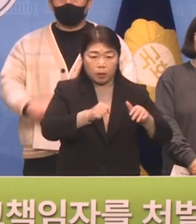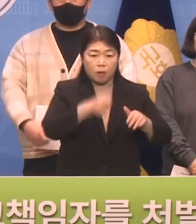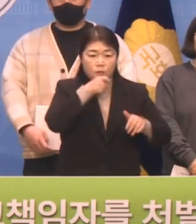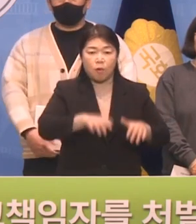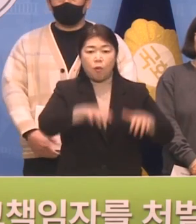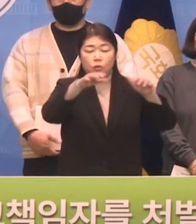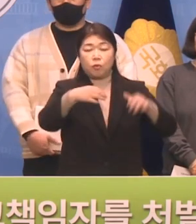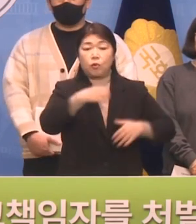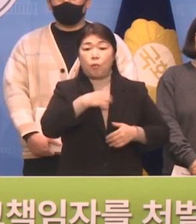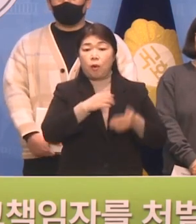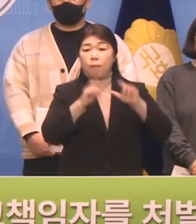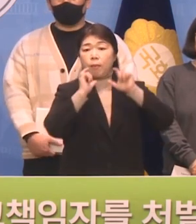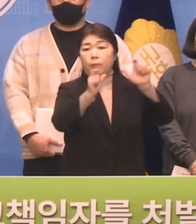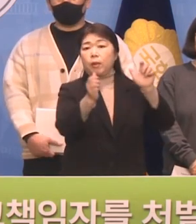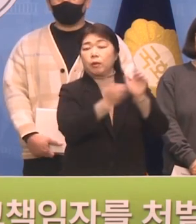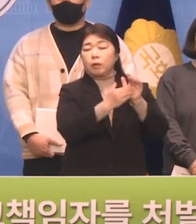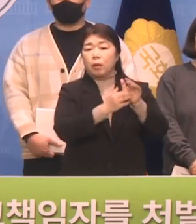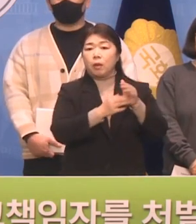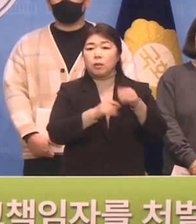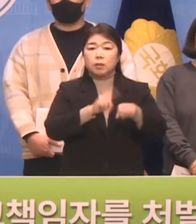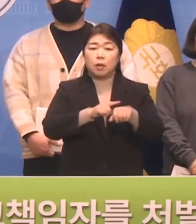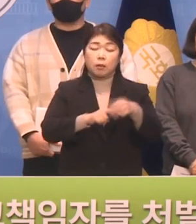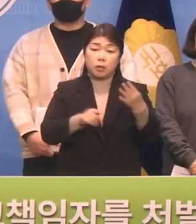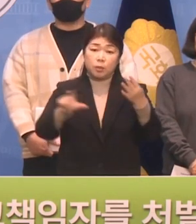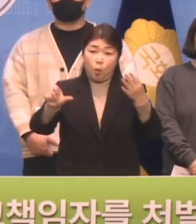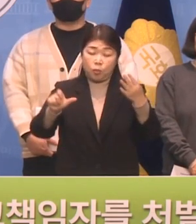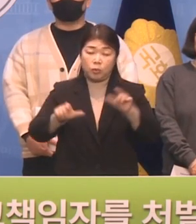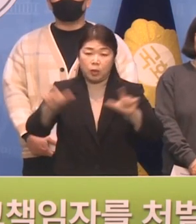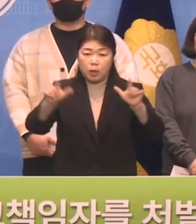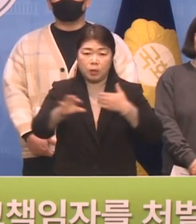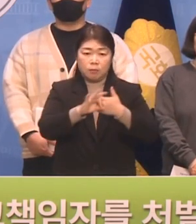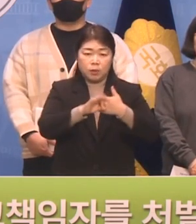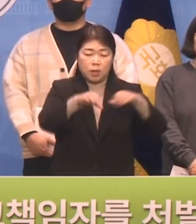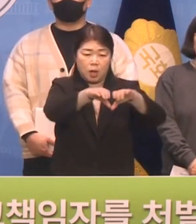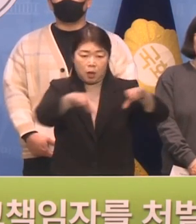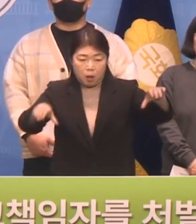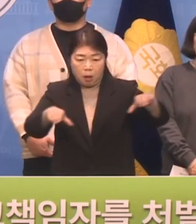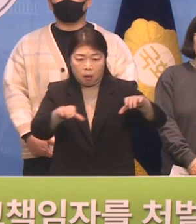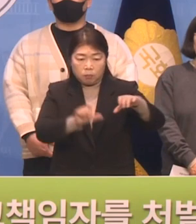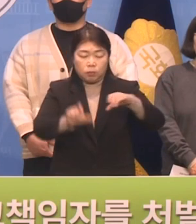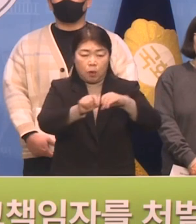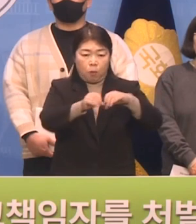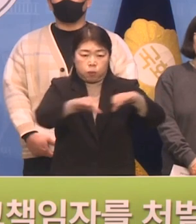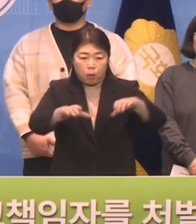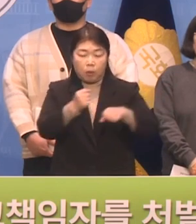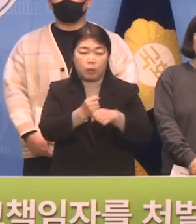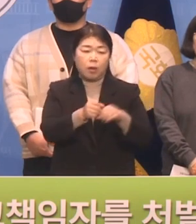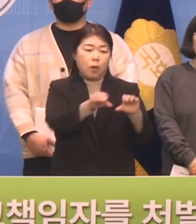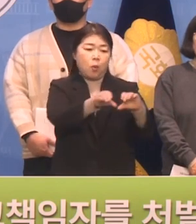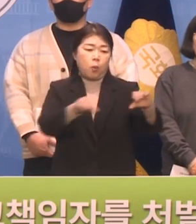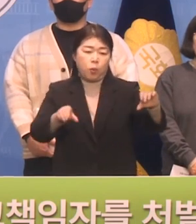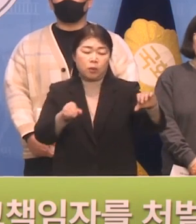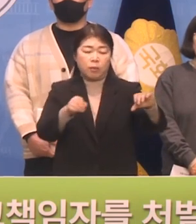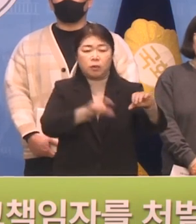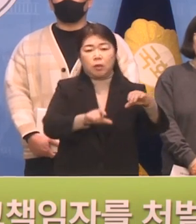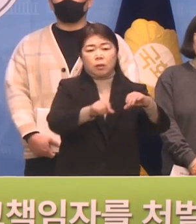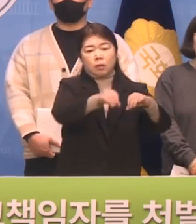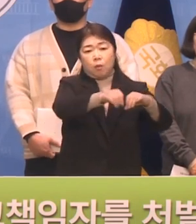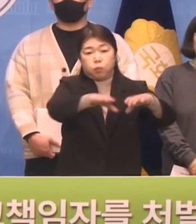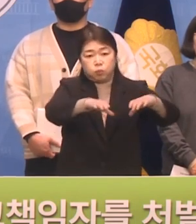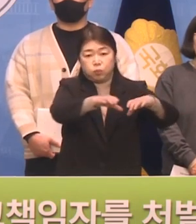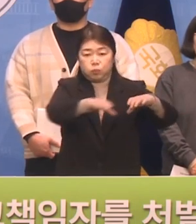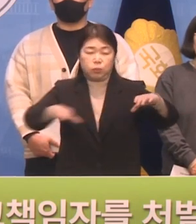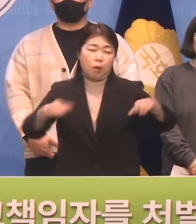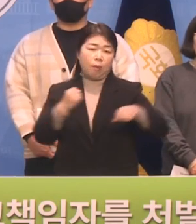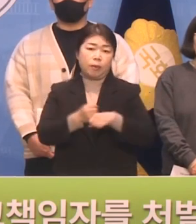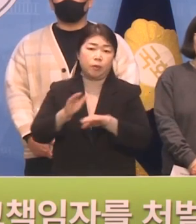발령된 4시 10분부터는 임시재방공사가 시작됐습니다. 자료상으로 볼 때 임시재방은 최고